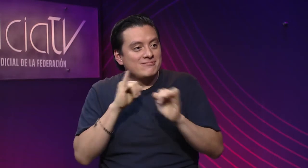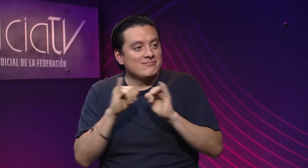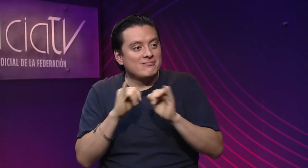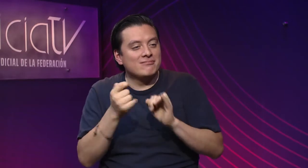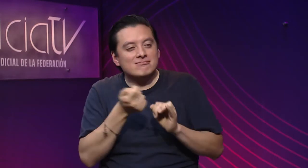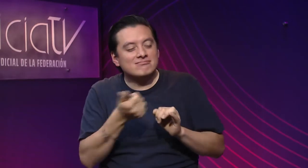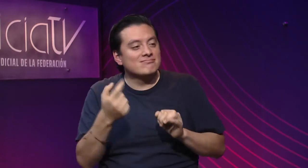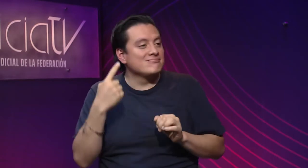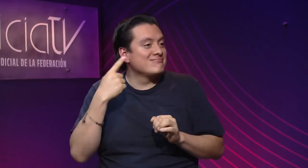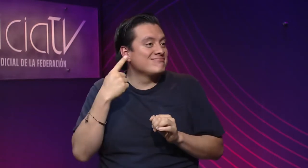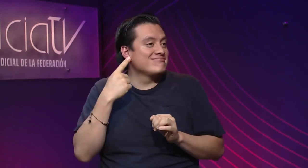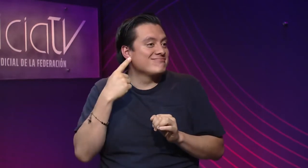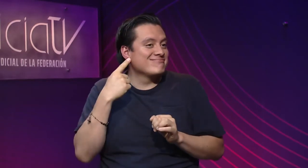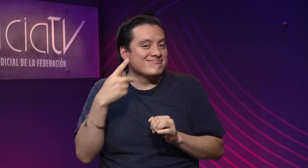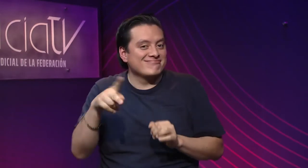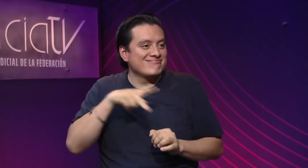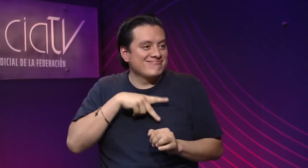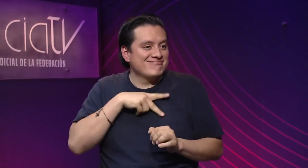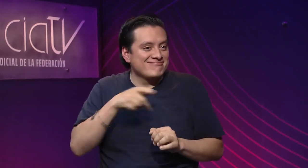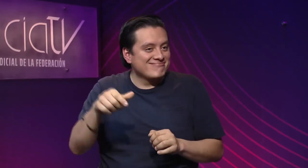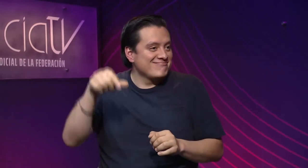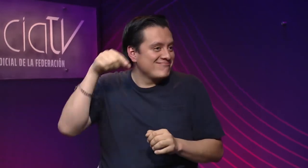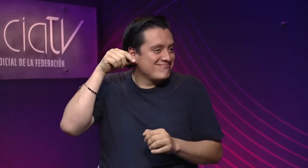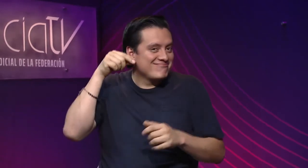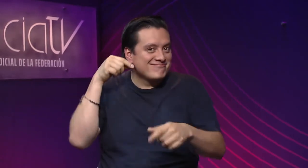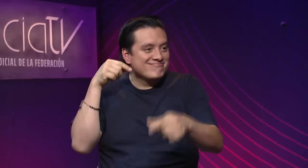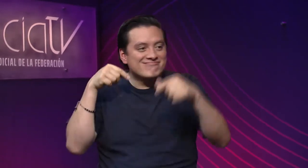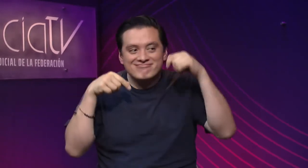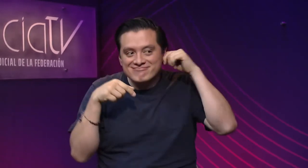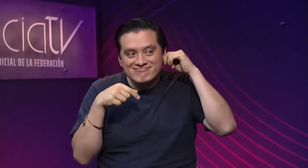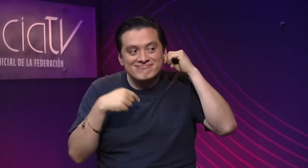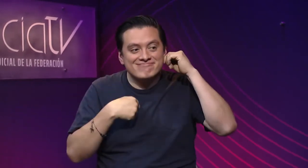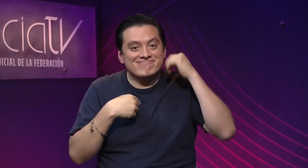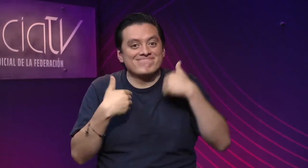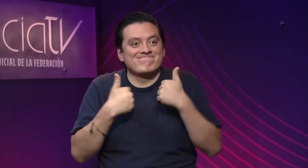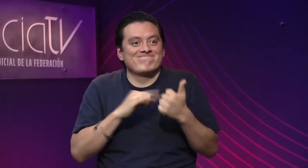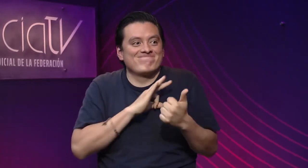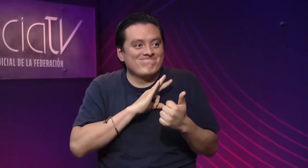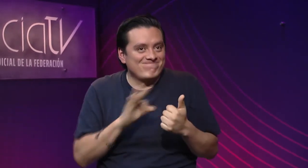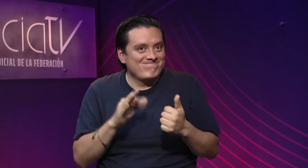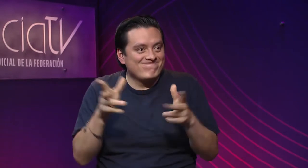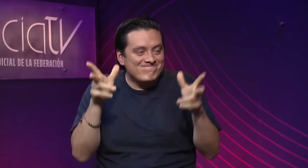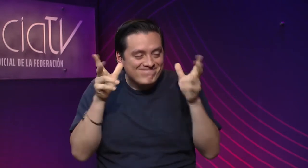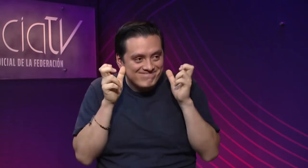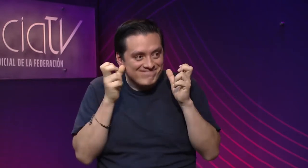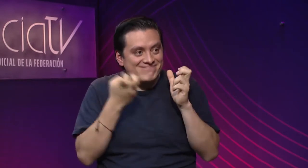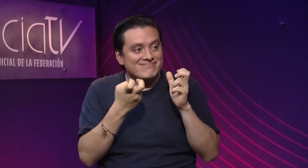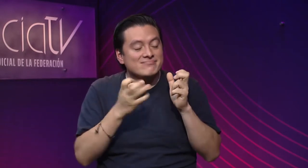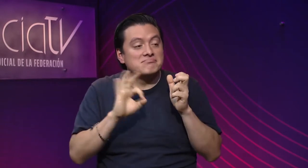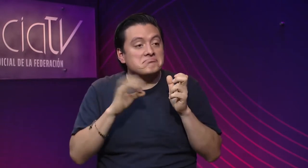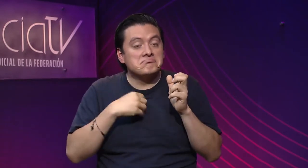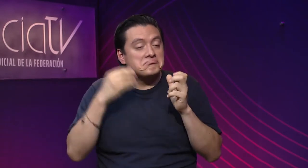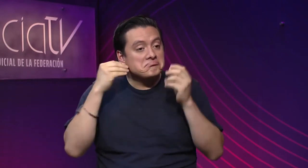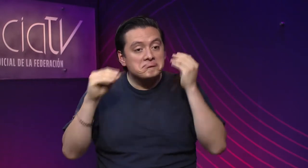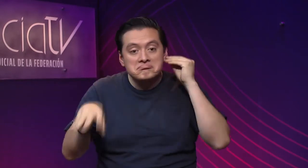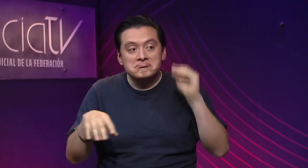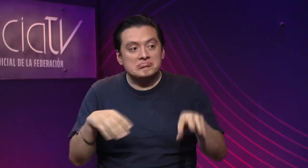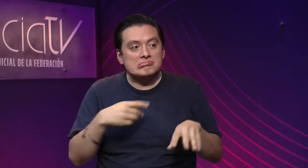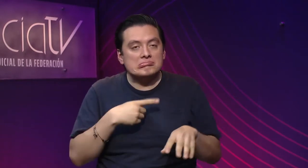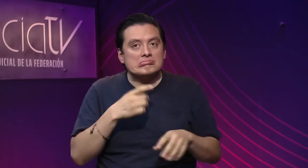eso es importante. Tiene que hacerse un trabajo colaborativo entre sordo y oyente, entre el sordo y el intérprete, porque para mí como persona sorda, el intérprete